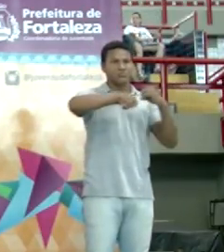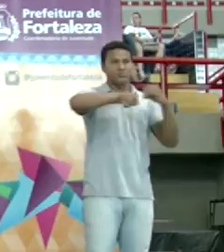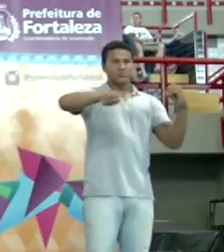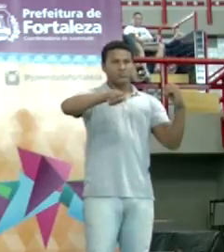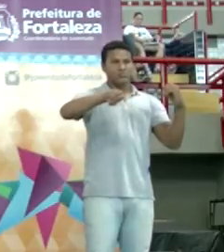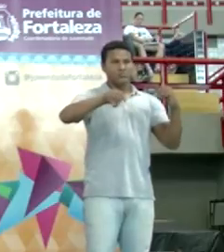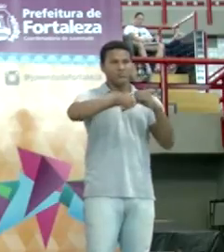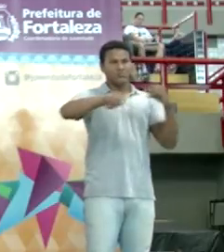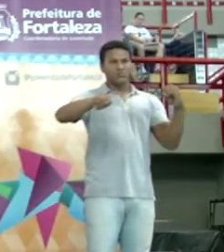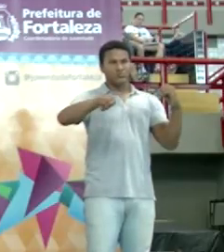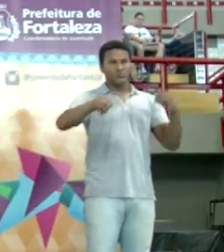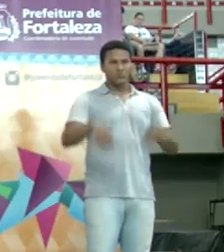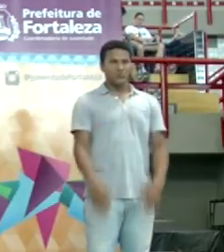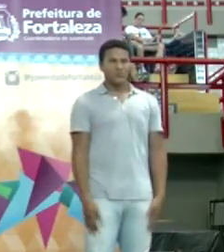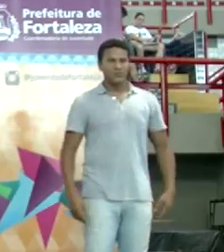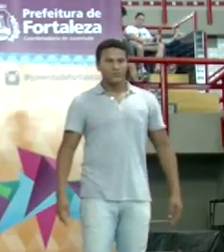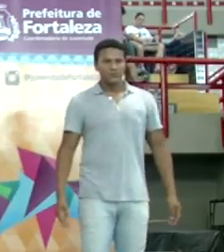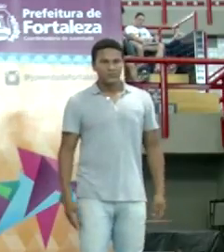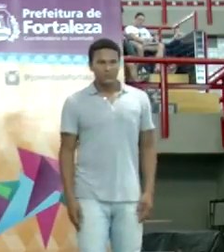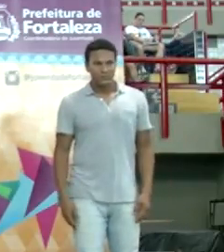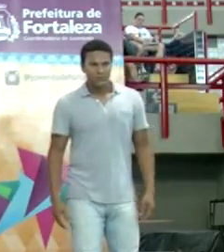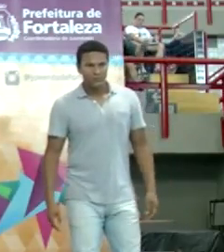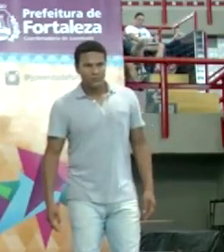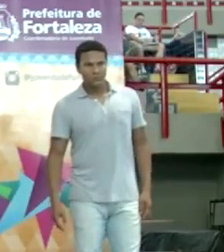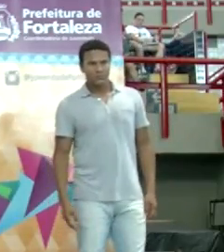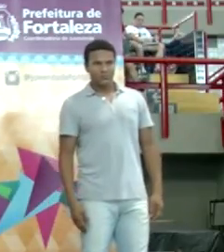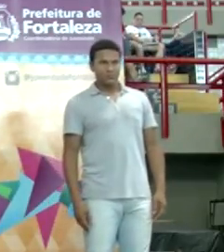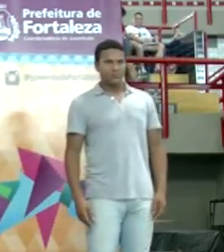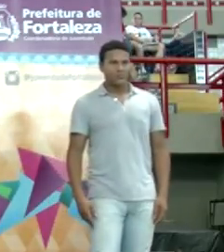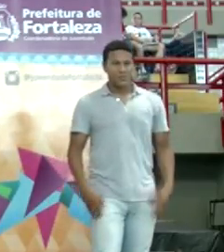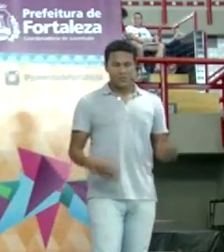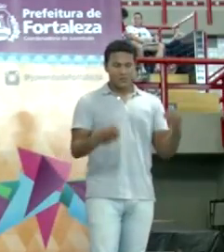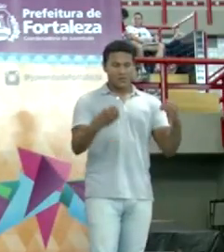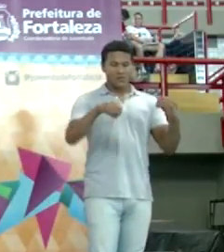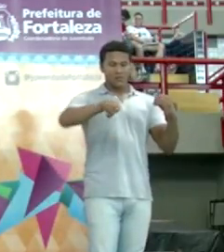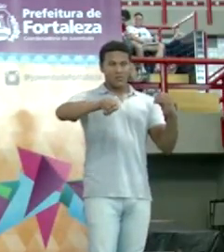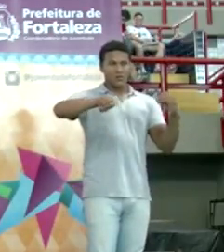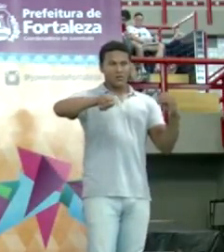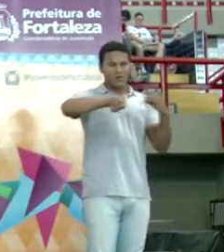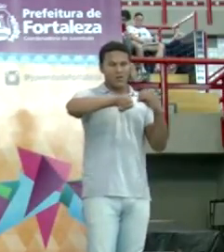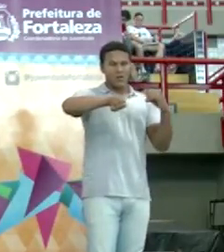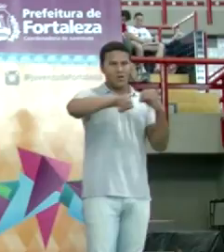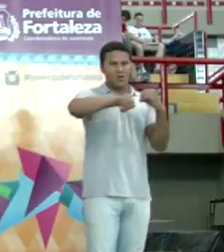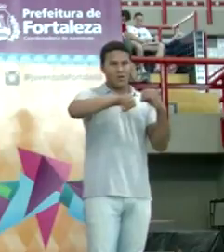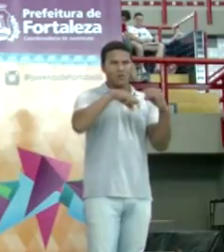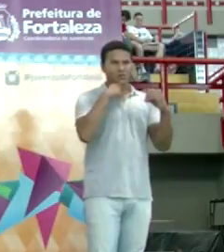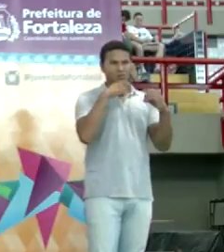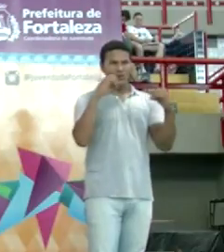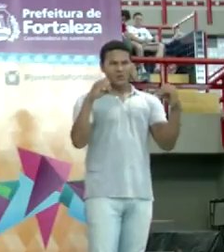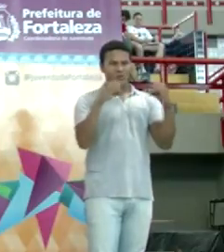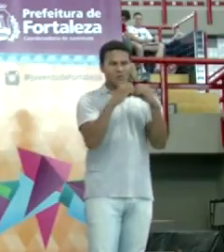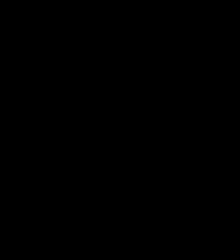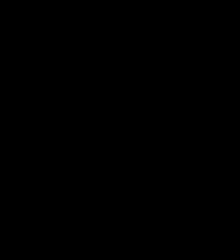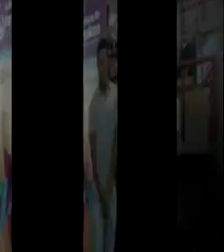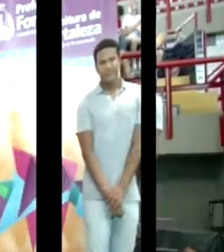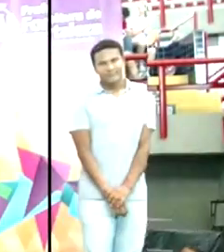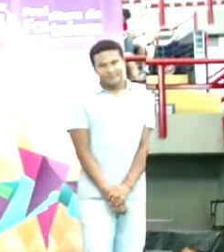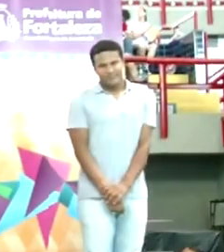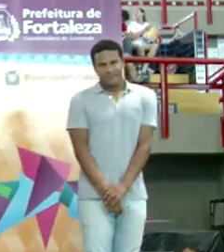é massa vezes aceleração. Vamos dar uma olhadinha agora na questão 3.